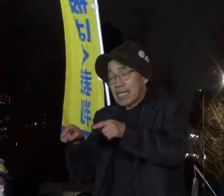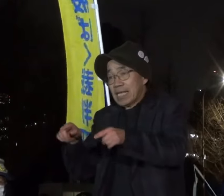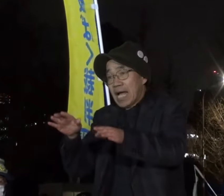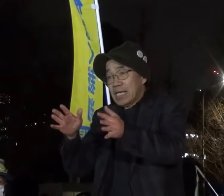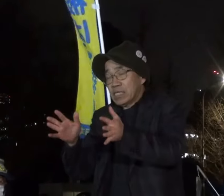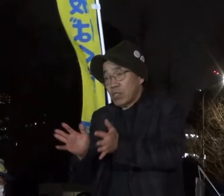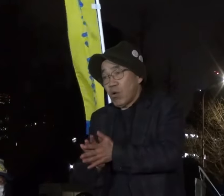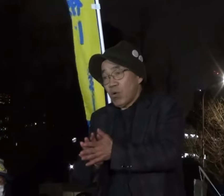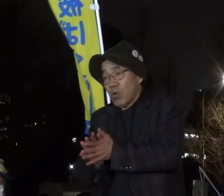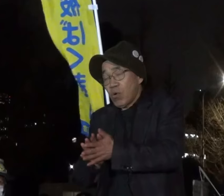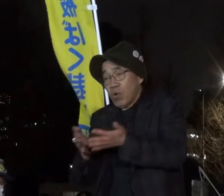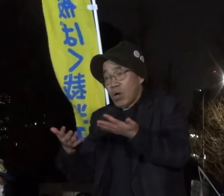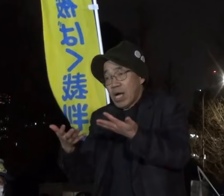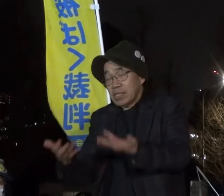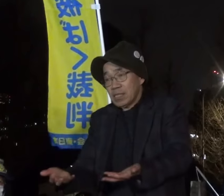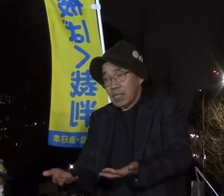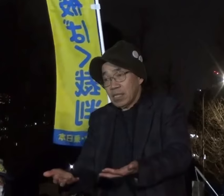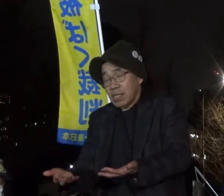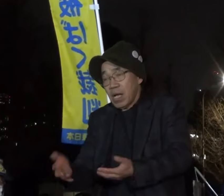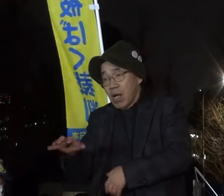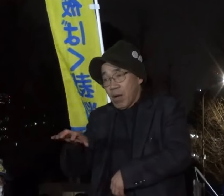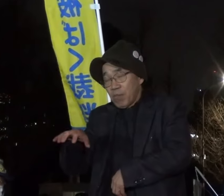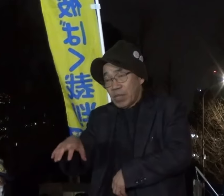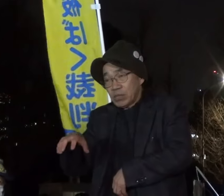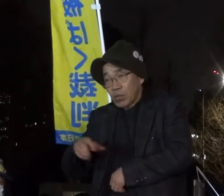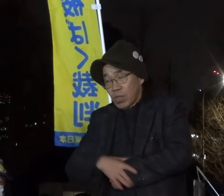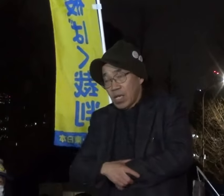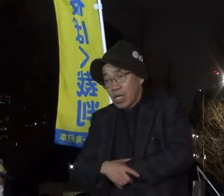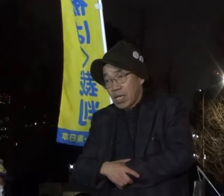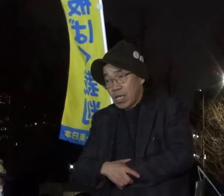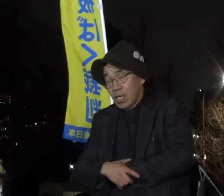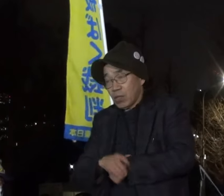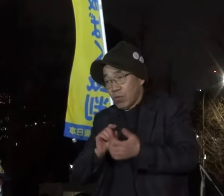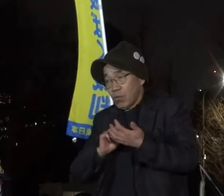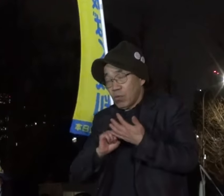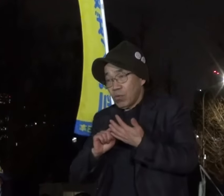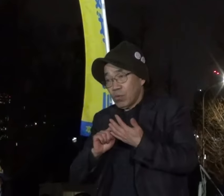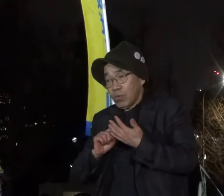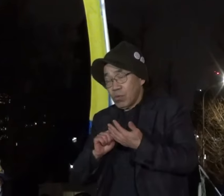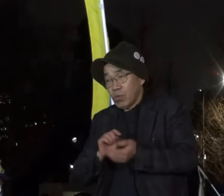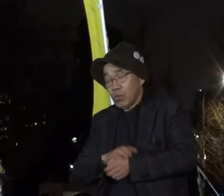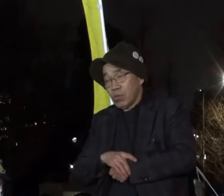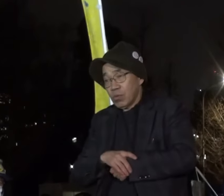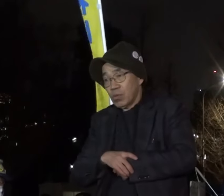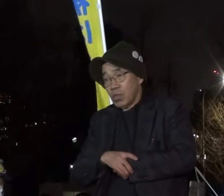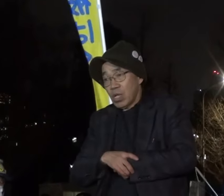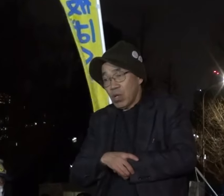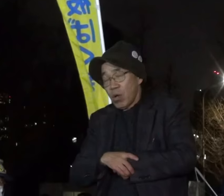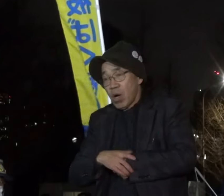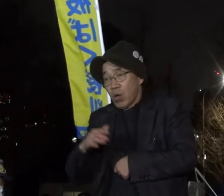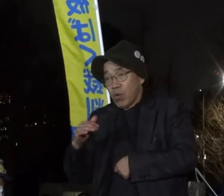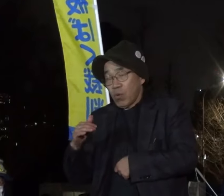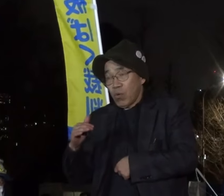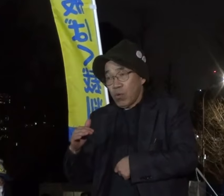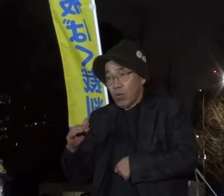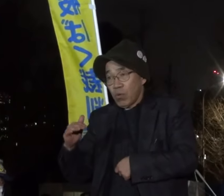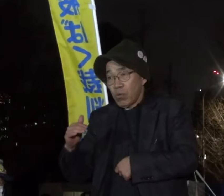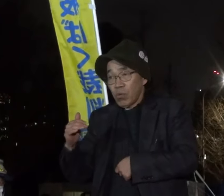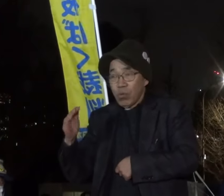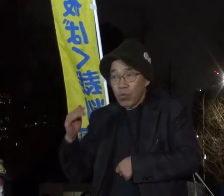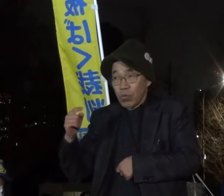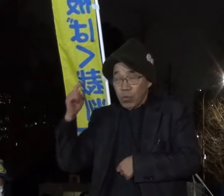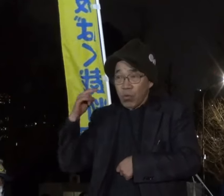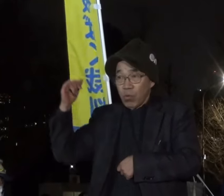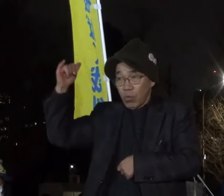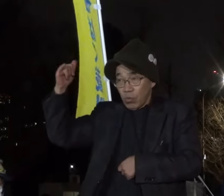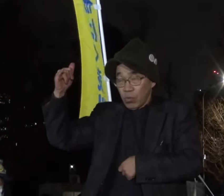ない安全な場所で教育を受けさせてほしいという訴えをしている裁判です。そして親子裁判というのは、被爆を